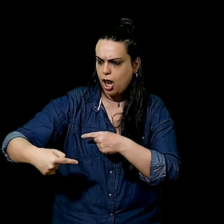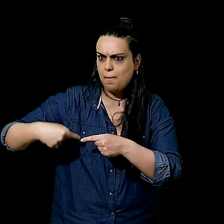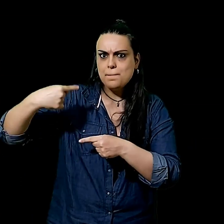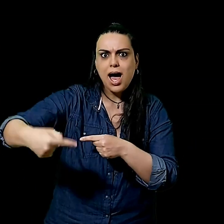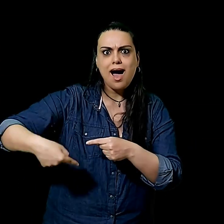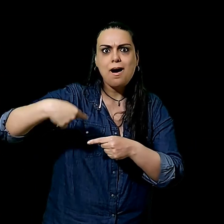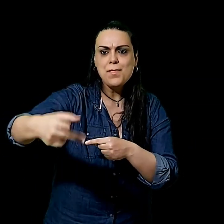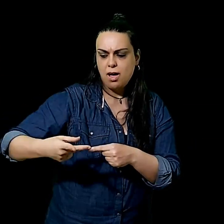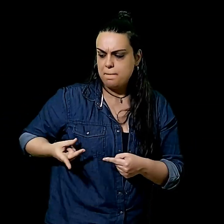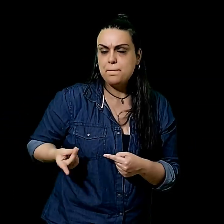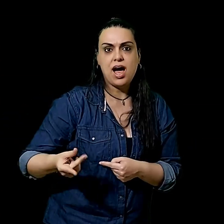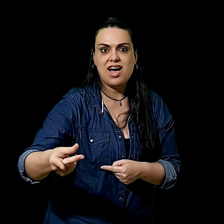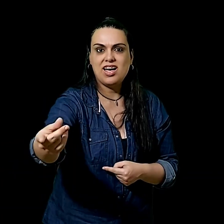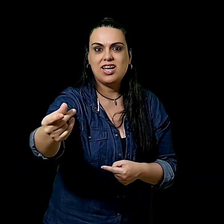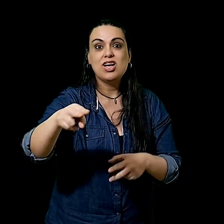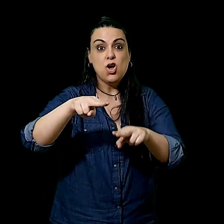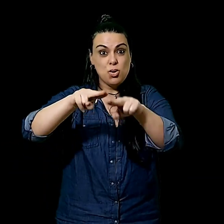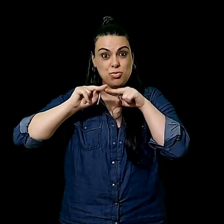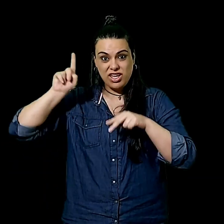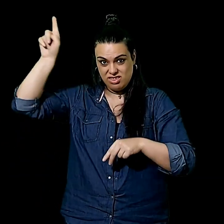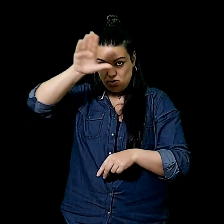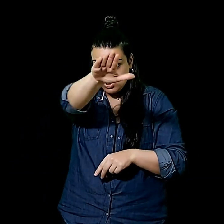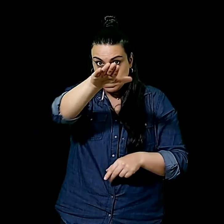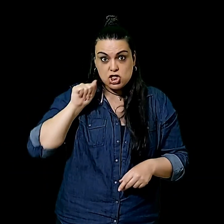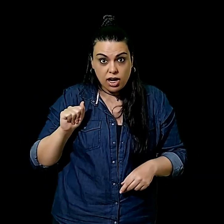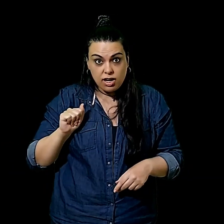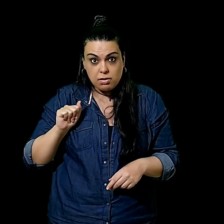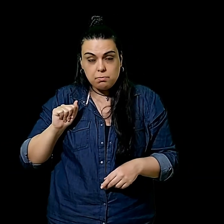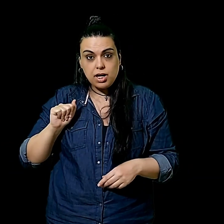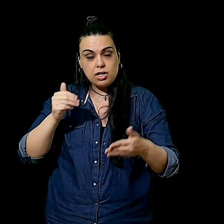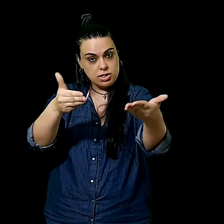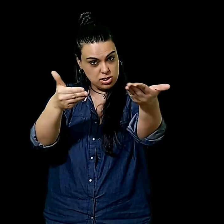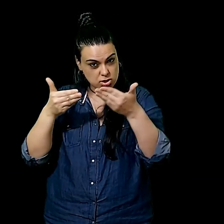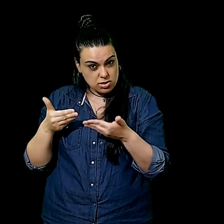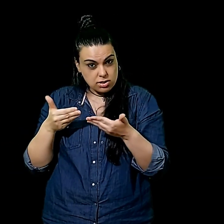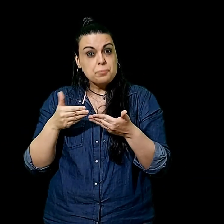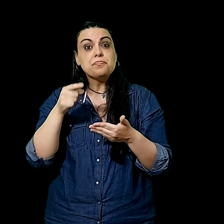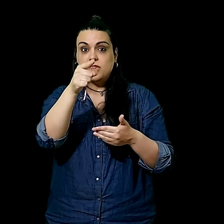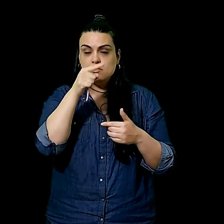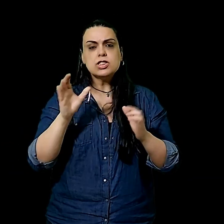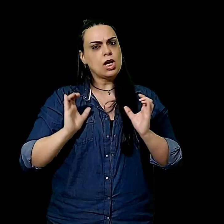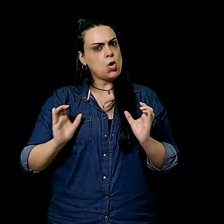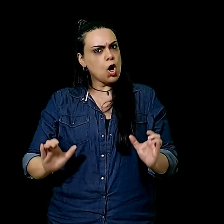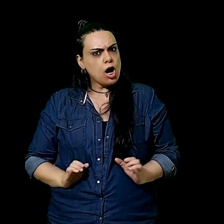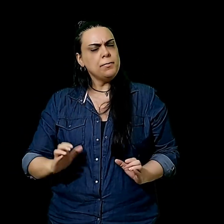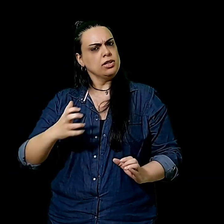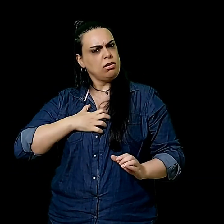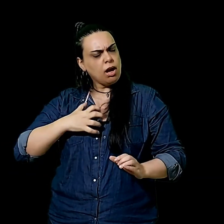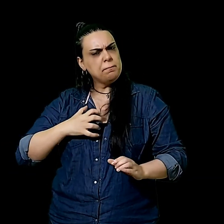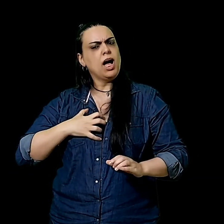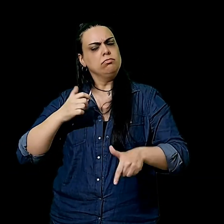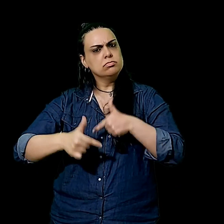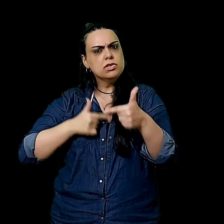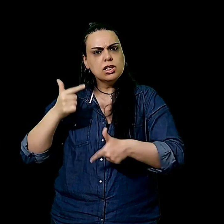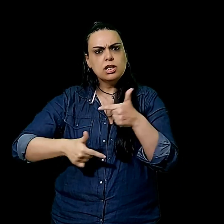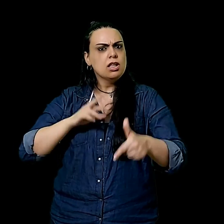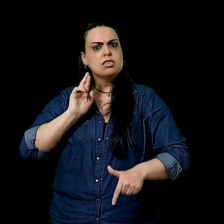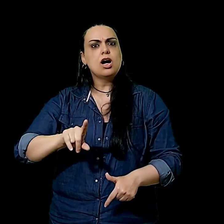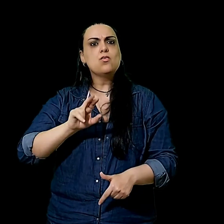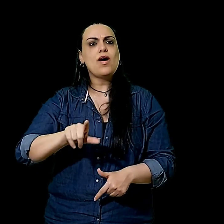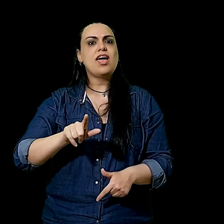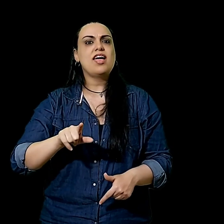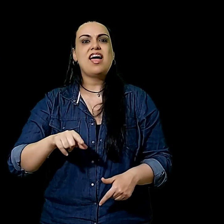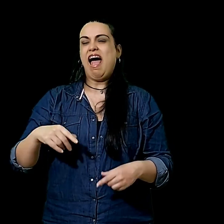quê? Porque quando Deus te chama e você se comporta como deveria, não é você que tem ele, é ele que